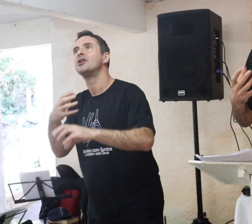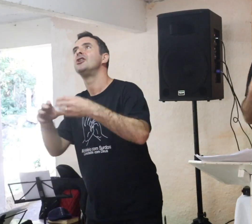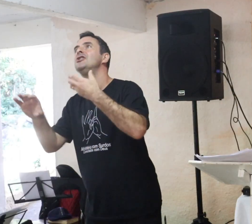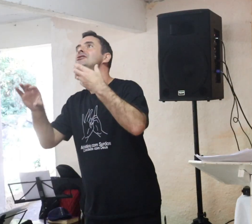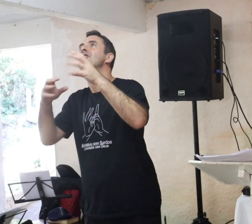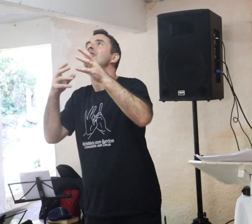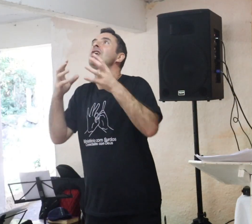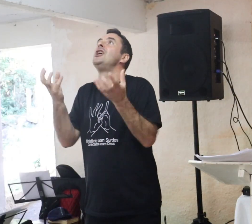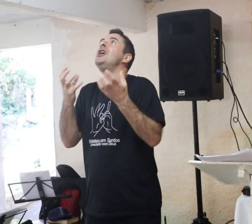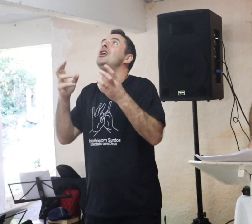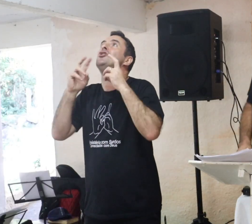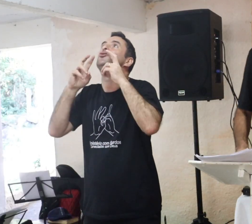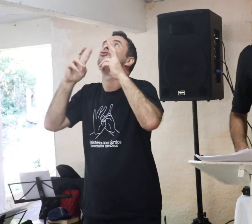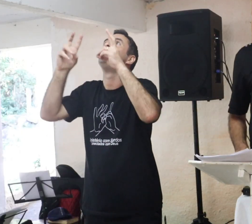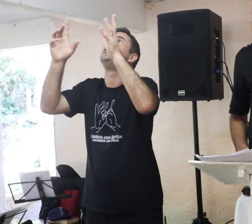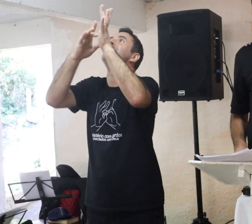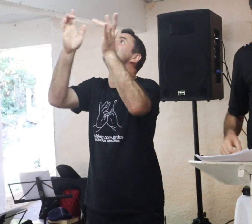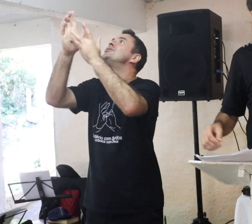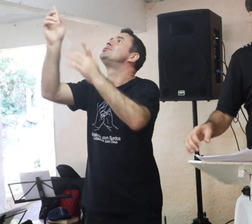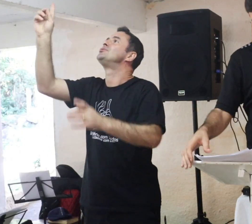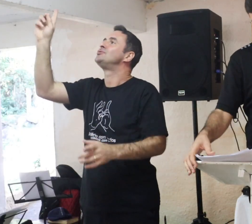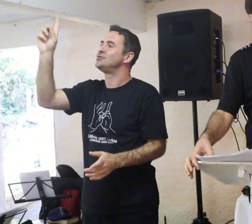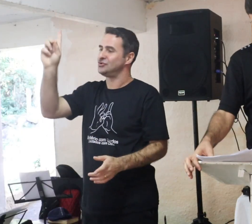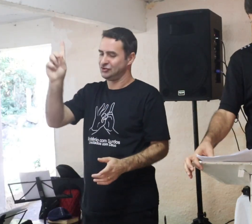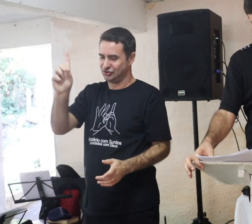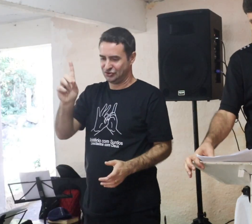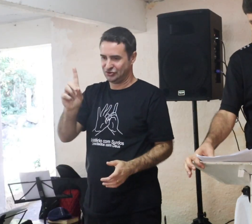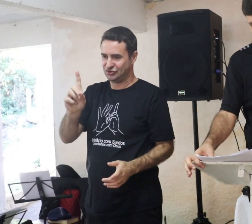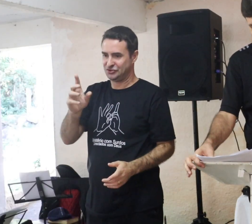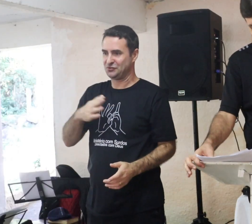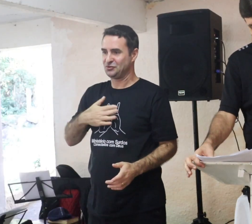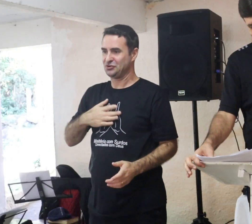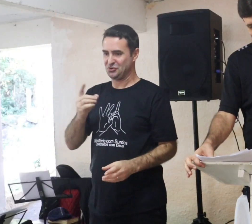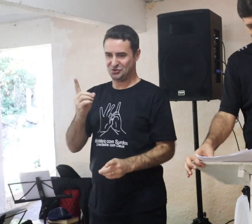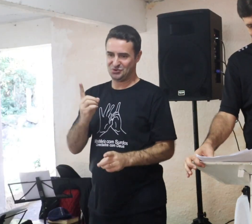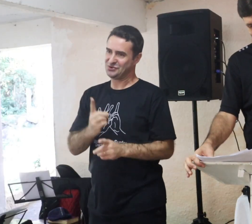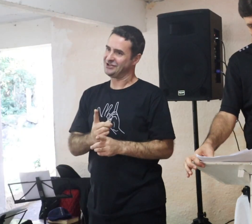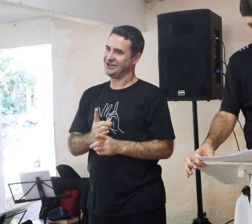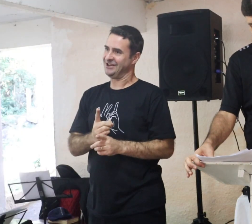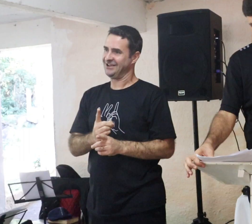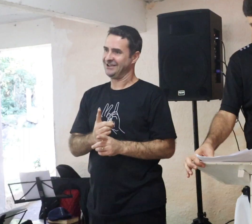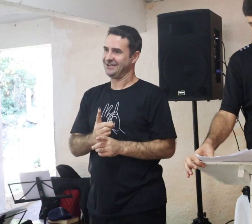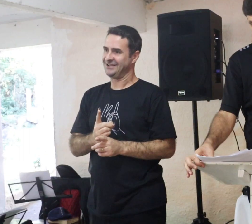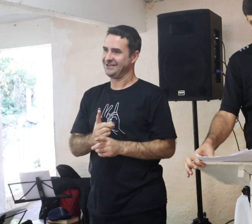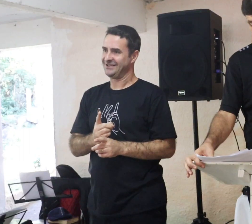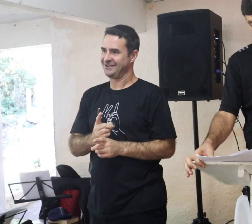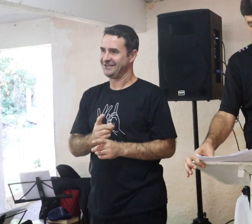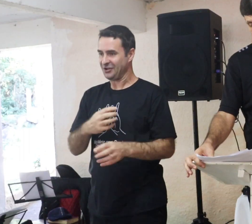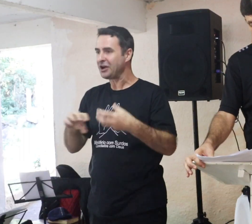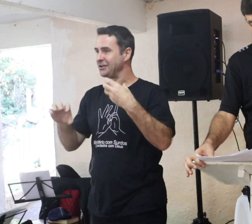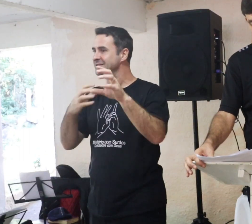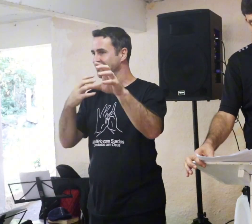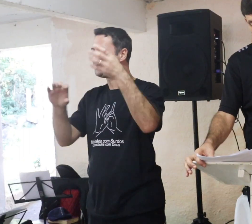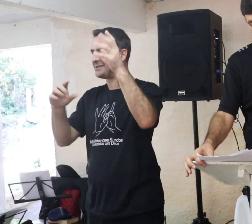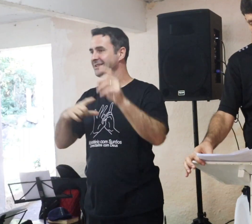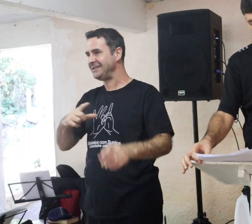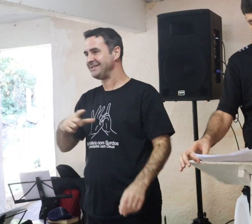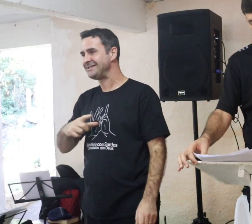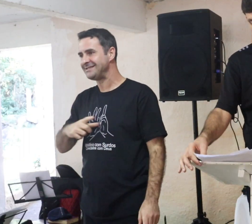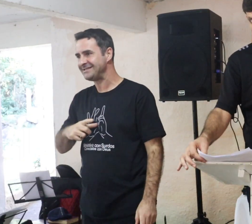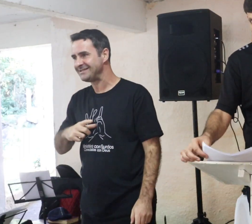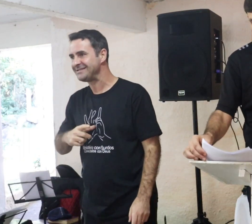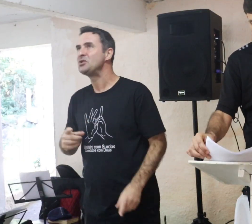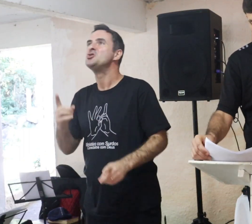descer, vindo me encontrar, junto com o Paulo César, não é? Aquele encontro